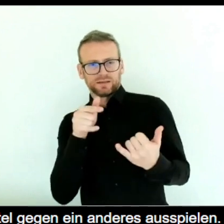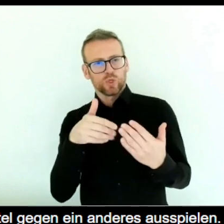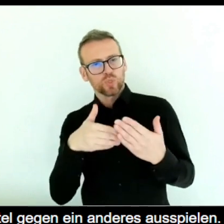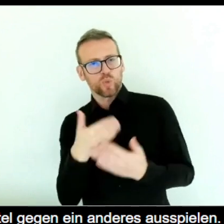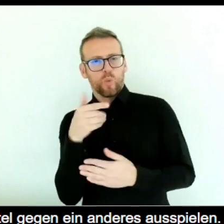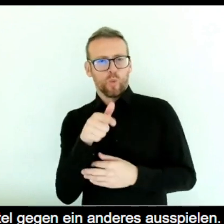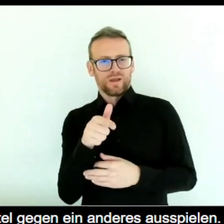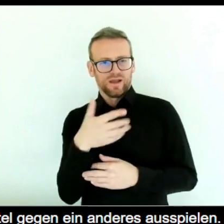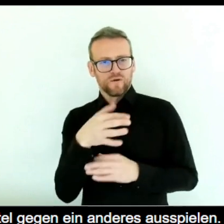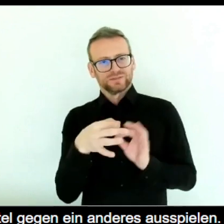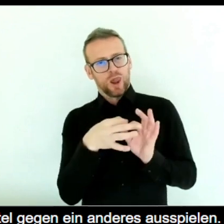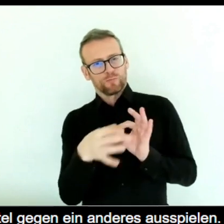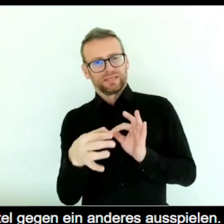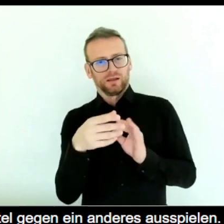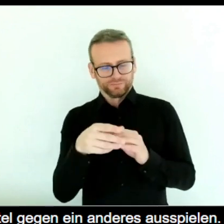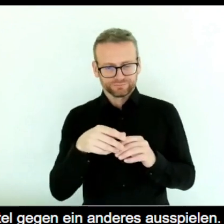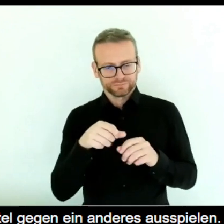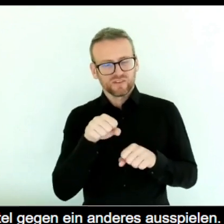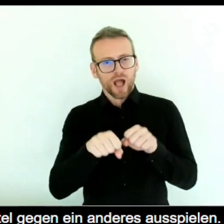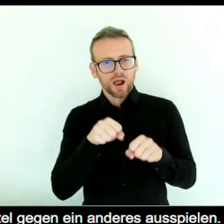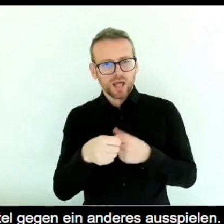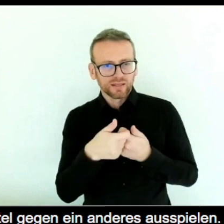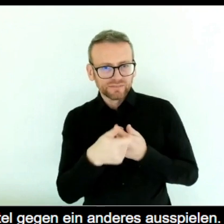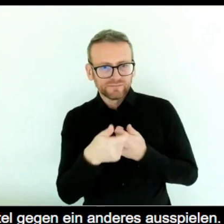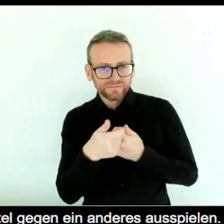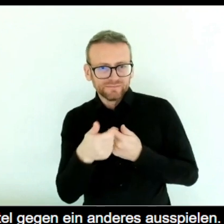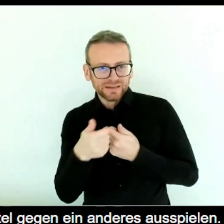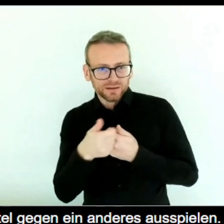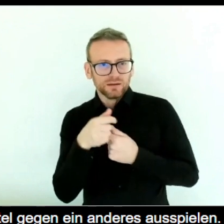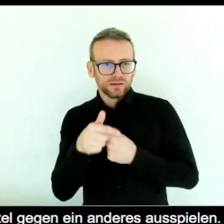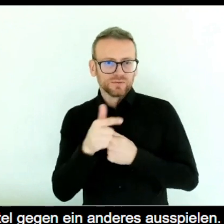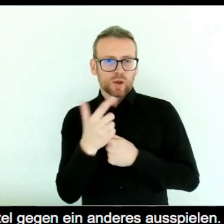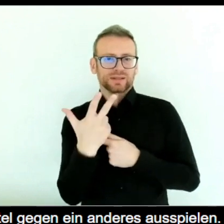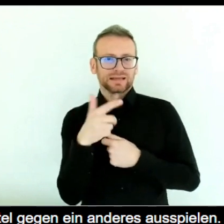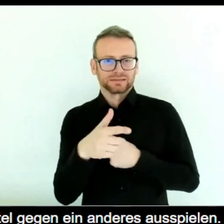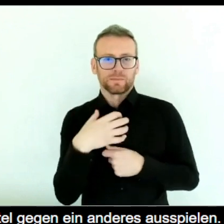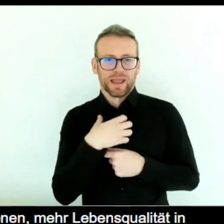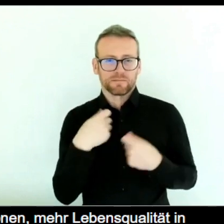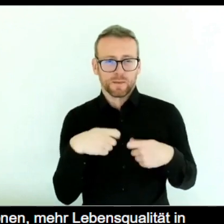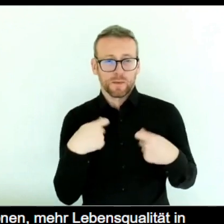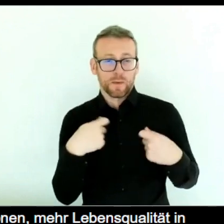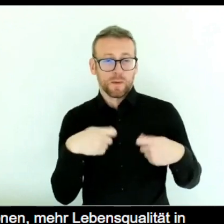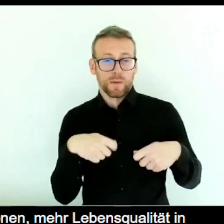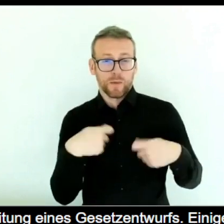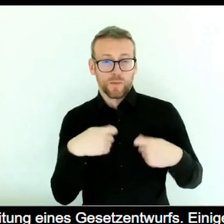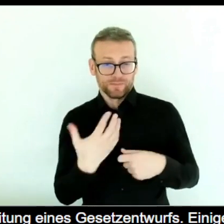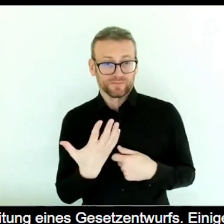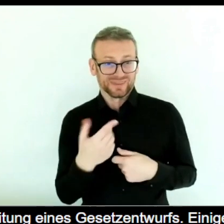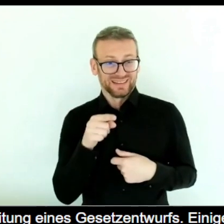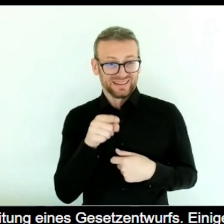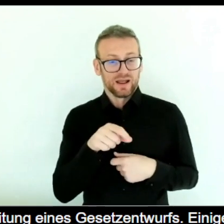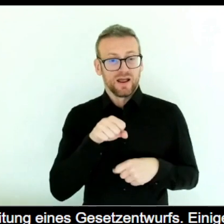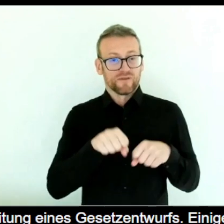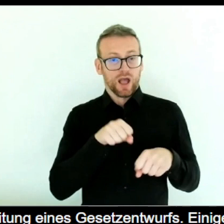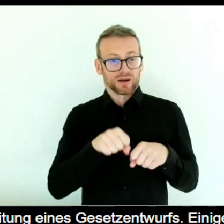einen ganz starken Aufschraub machen, der das Radland Bayern weiter stärken wird. Ich möchte außerdem noch